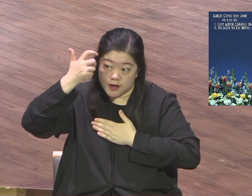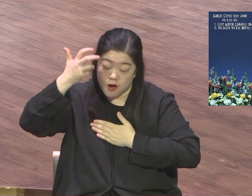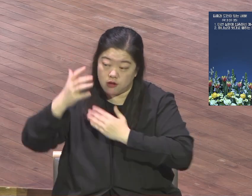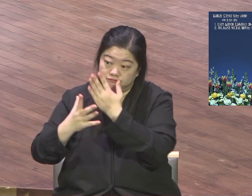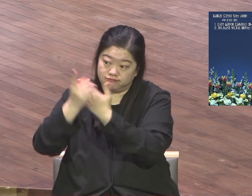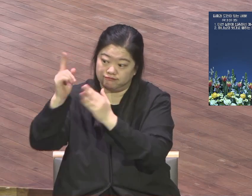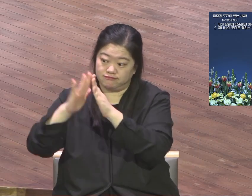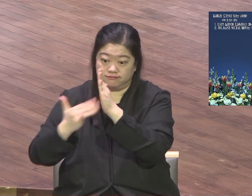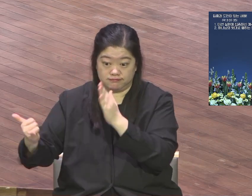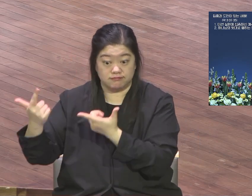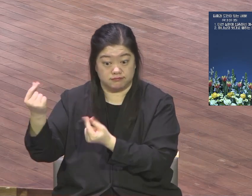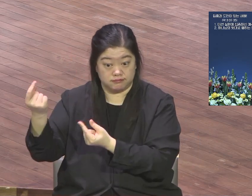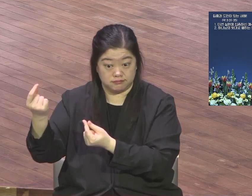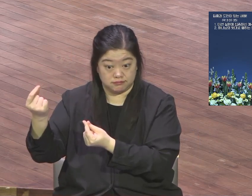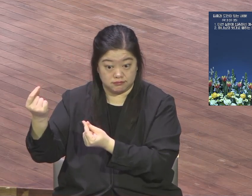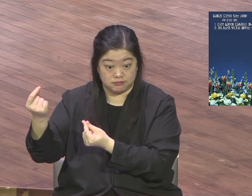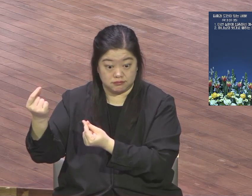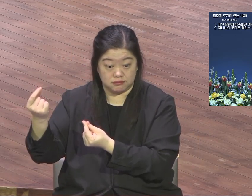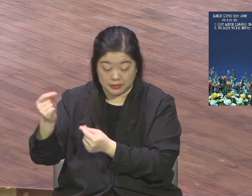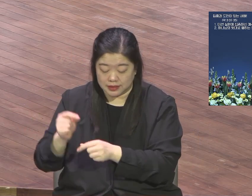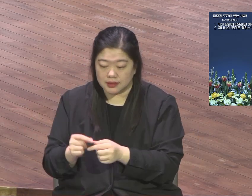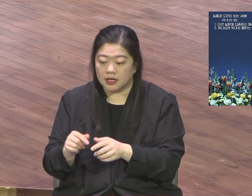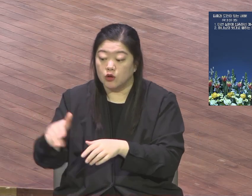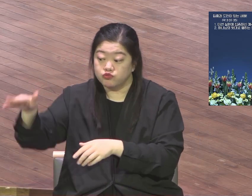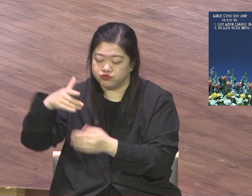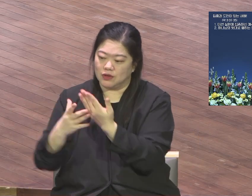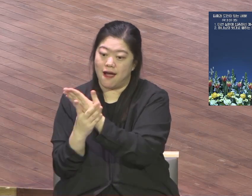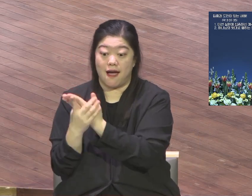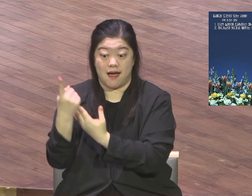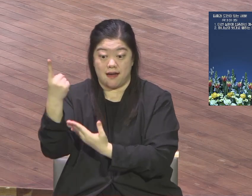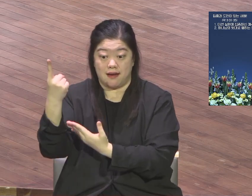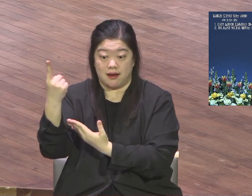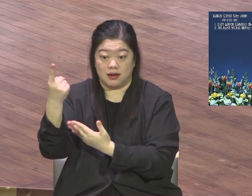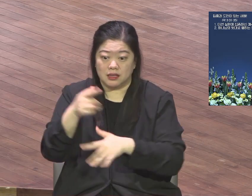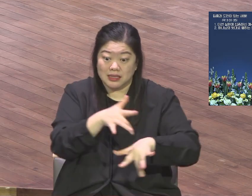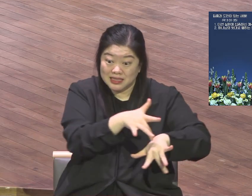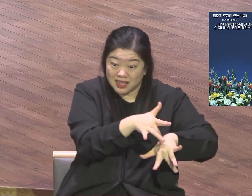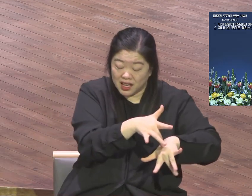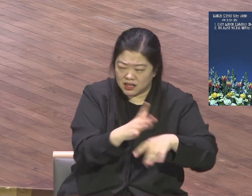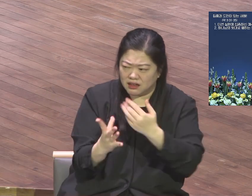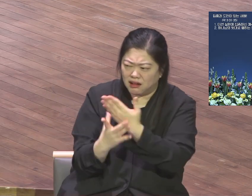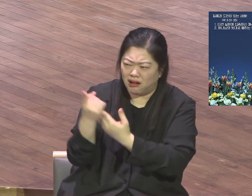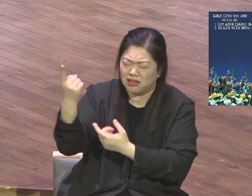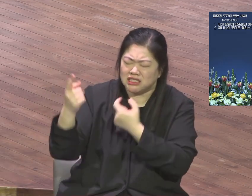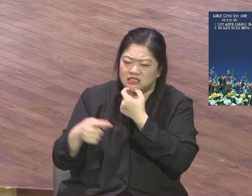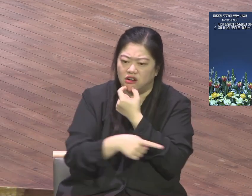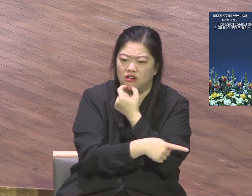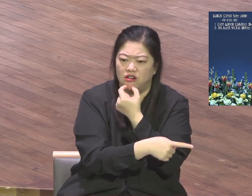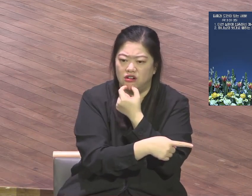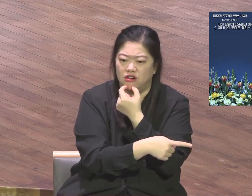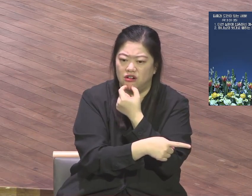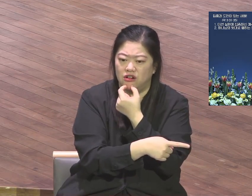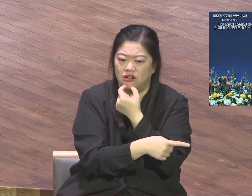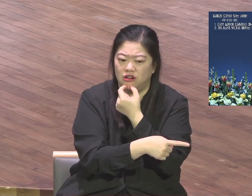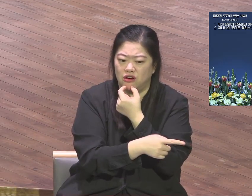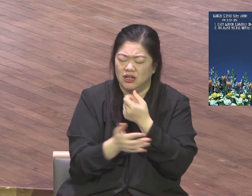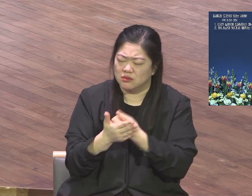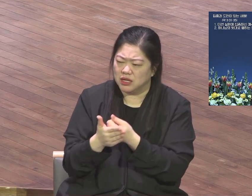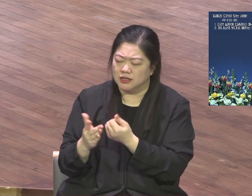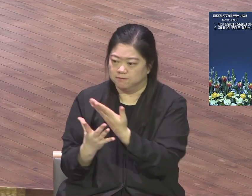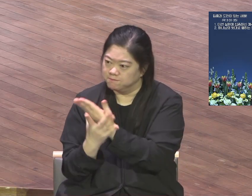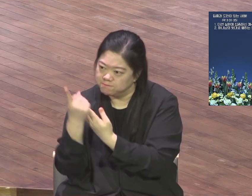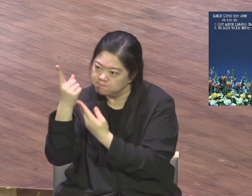원리스. 이 사단은 원리스를 깹니다. 언제나 원리스를 깨요. 이런저런 이유로 원리스를 깨는 그런 짓 하면 안